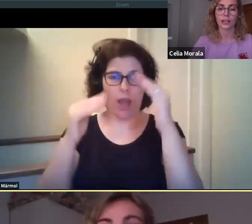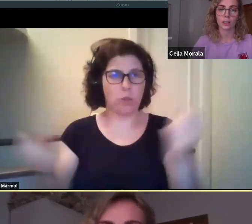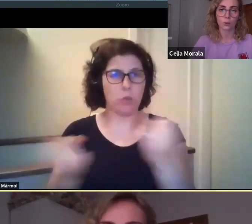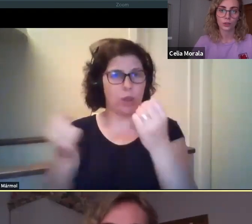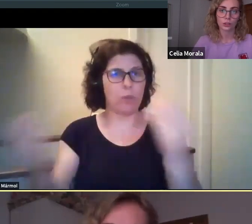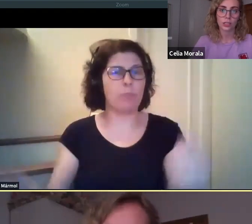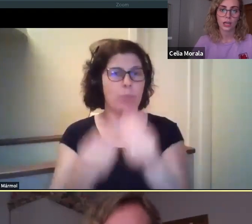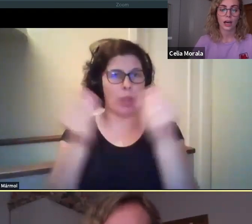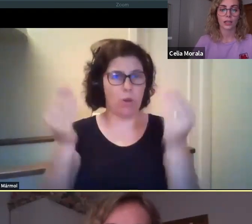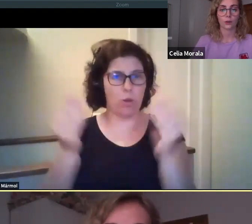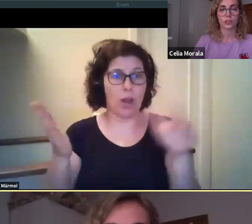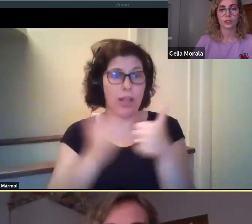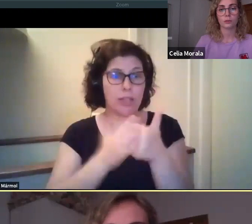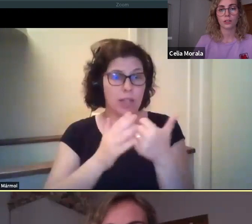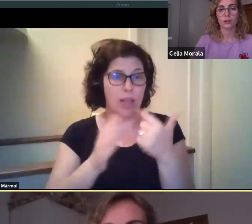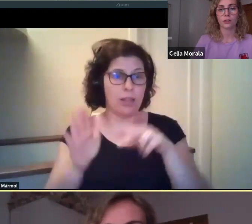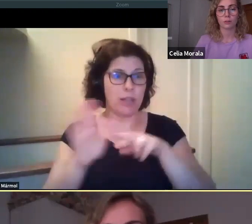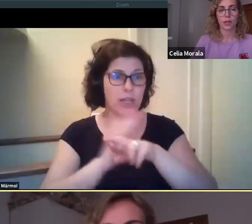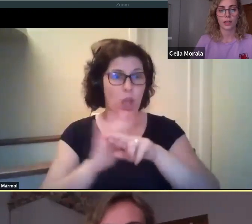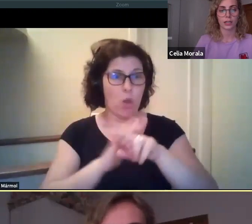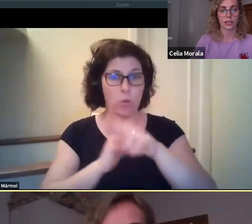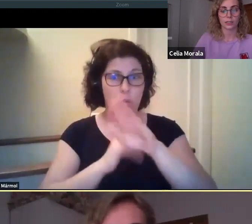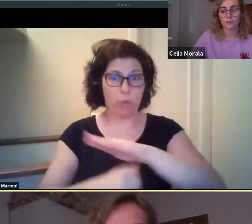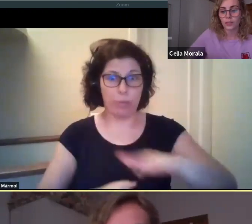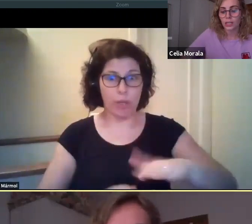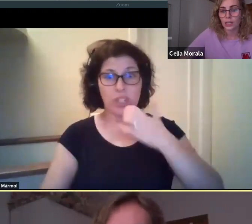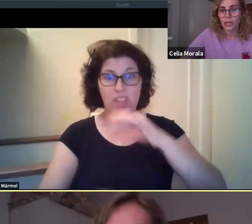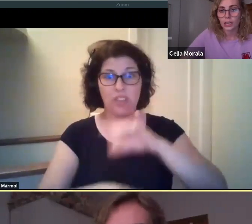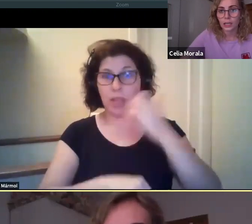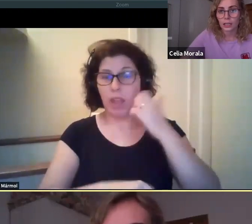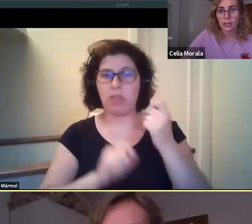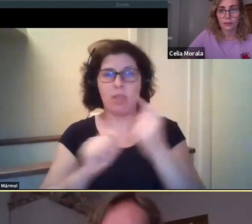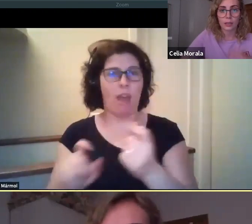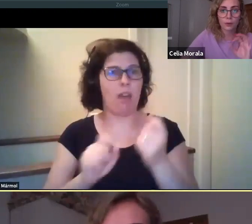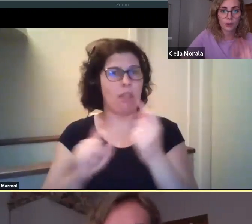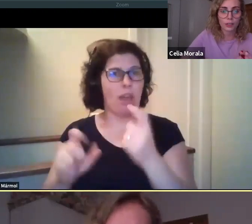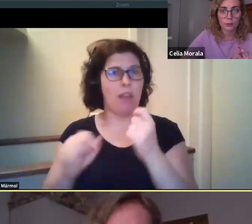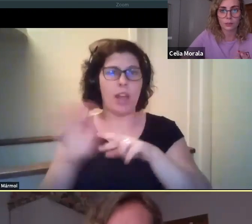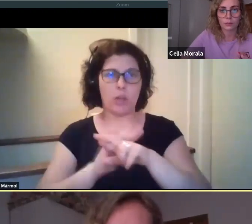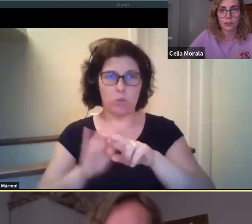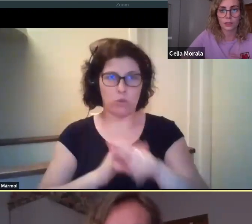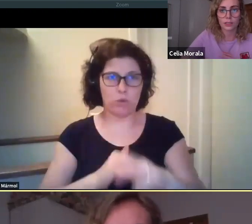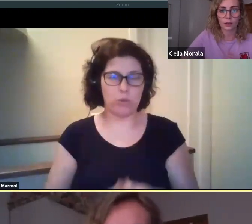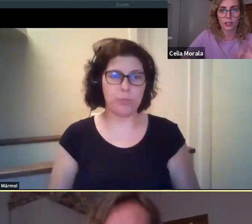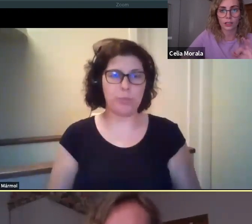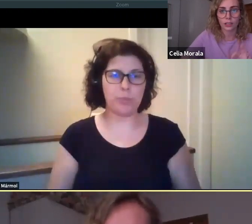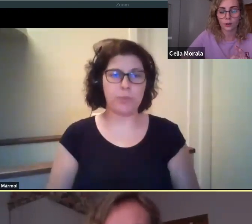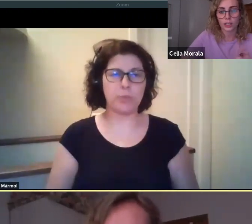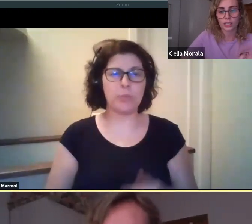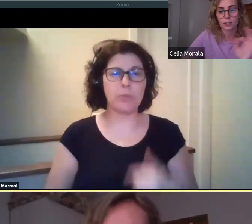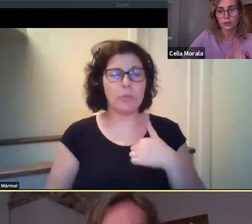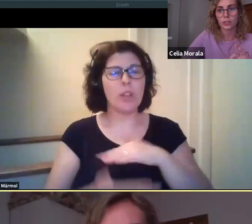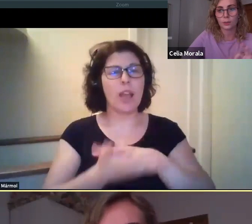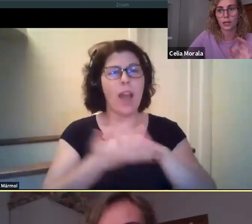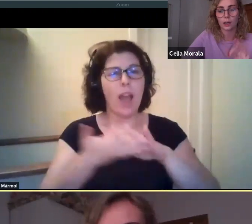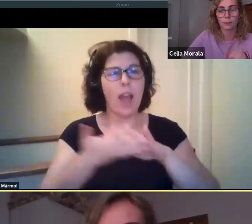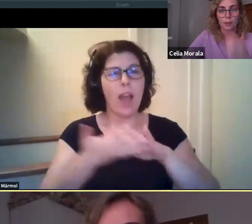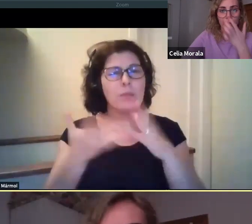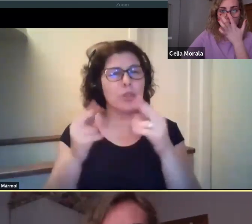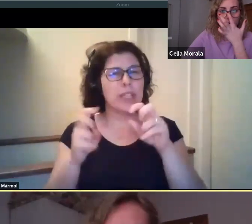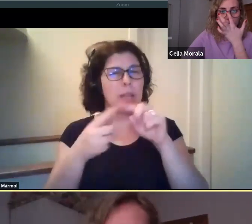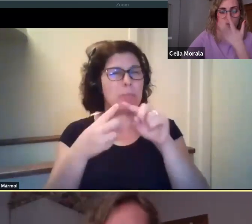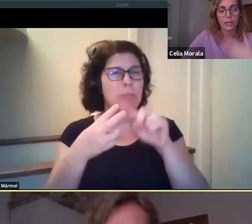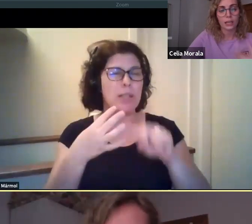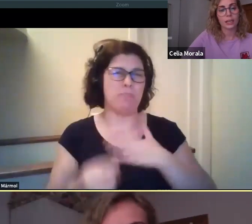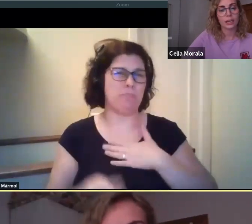dotar de recursos a todos estos menores con enfermedades raras. Tampoco quiero meterme demasiado en todas estas cosas para